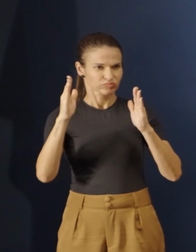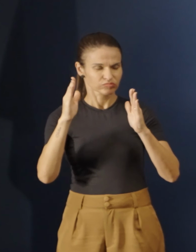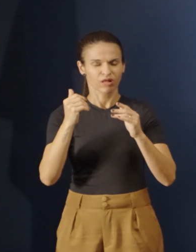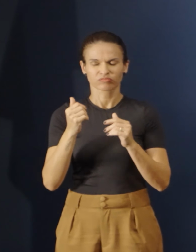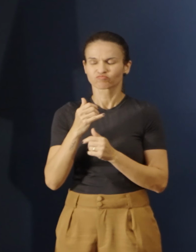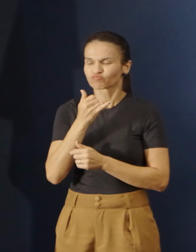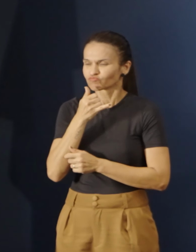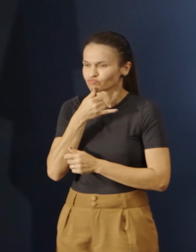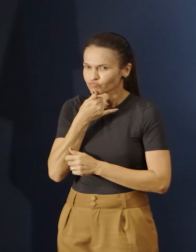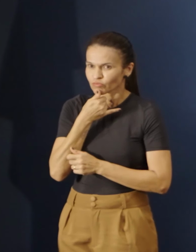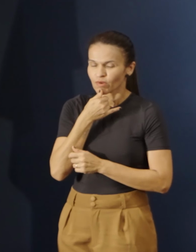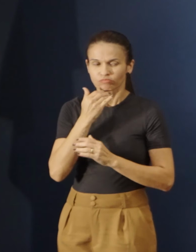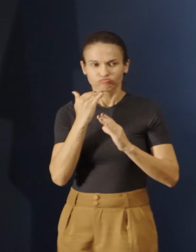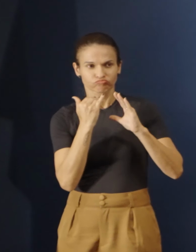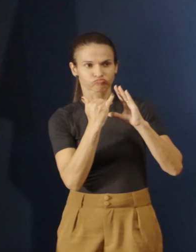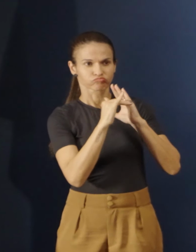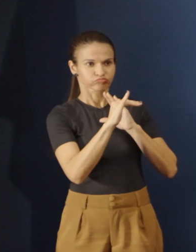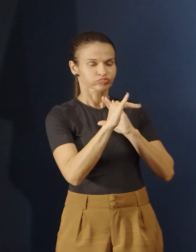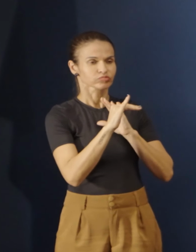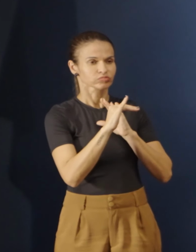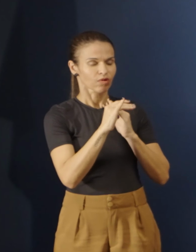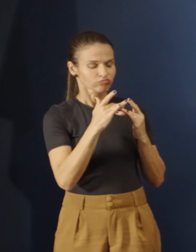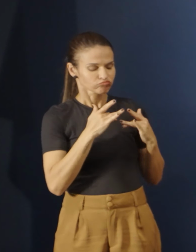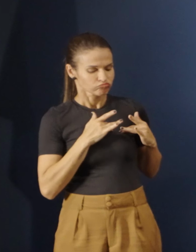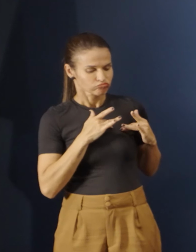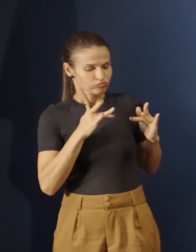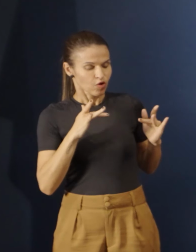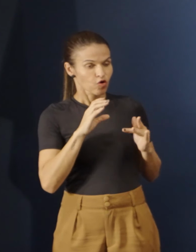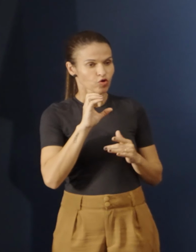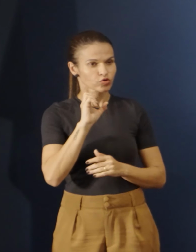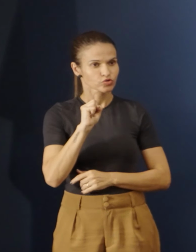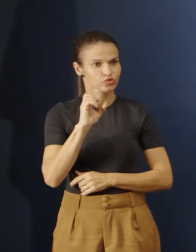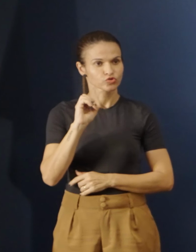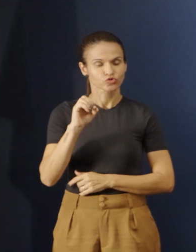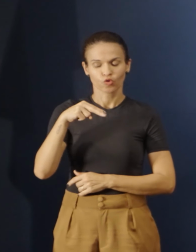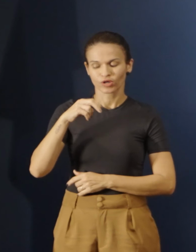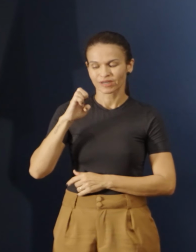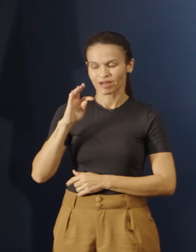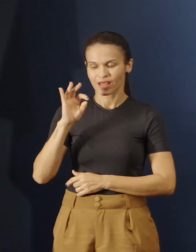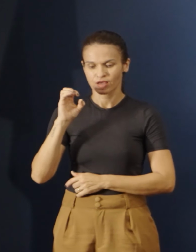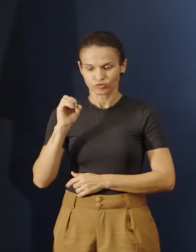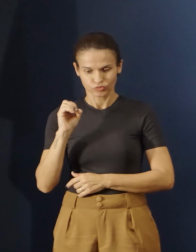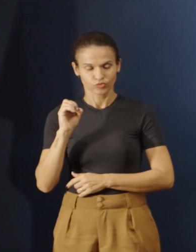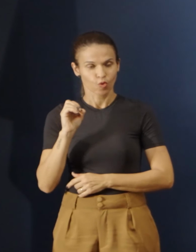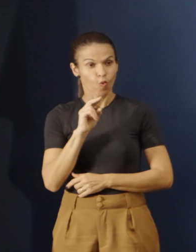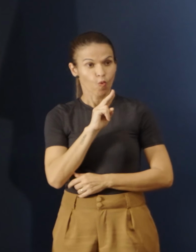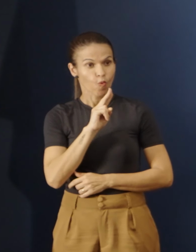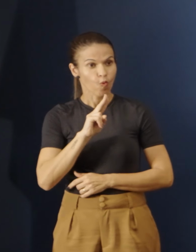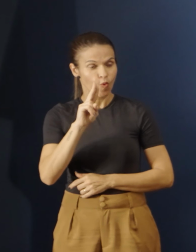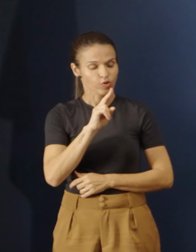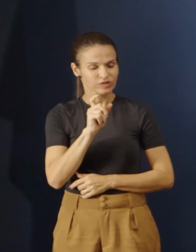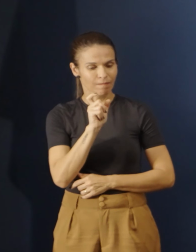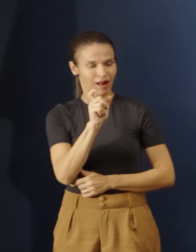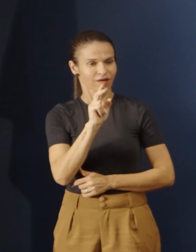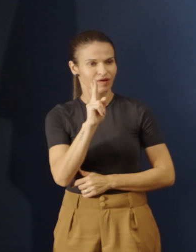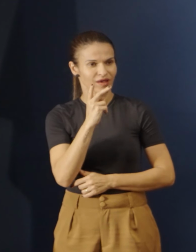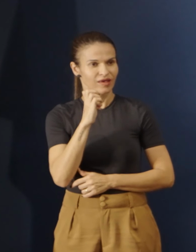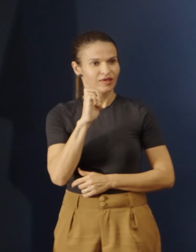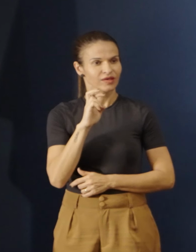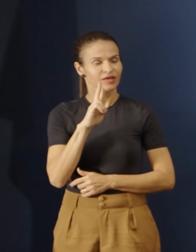um soneto em homenagem a Henriqueta. Ele escreve na carta um soneto em homenagem a Henriqueta e usa a palavra Henriqueta como chave de